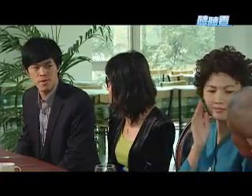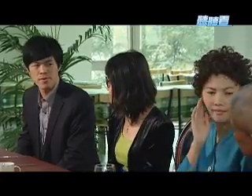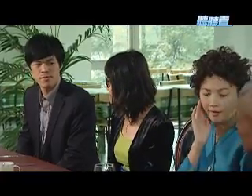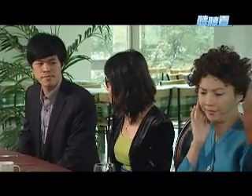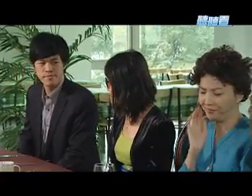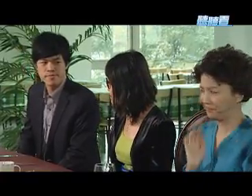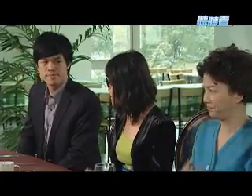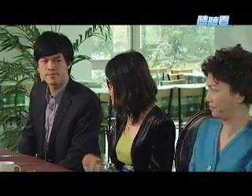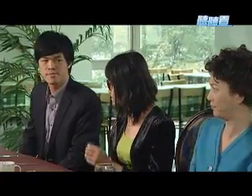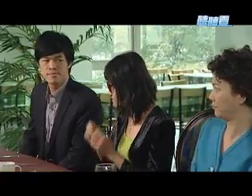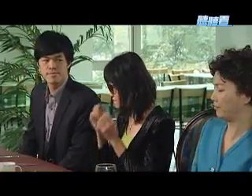嗯